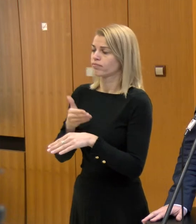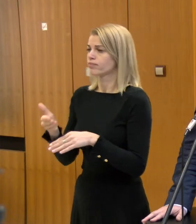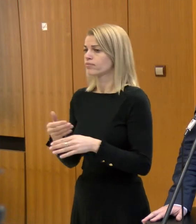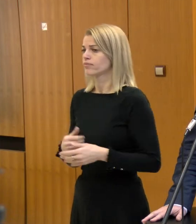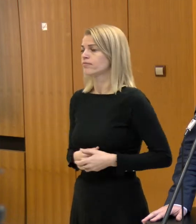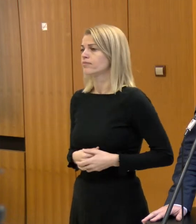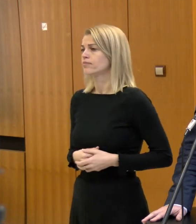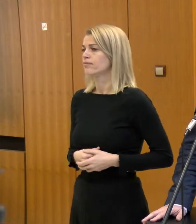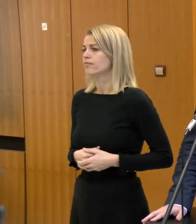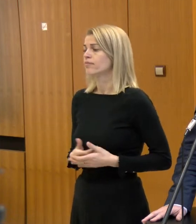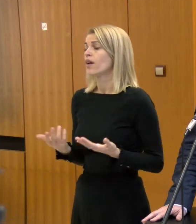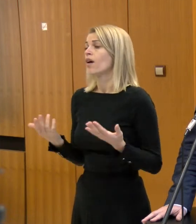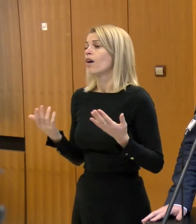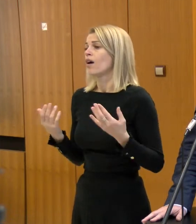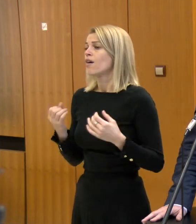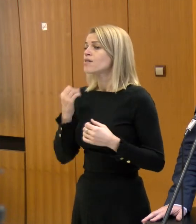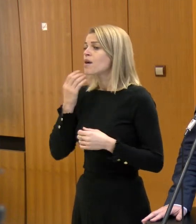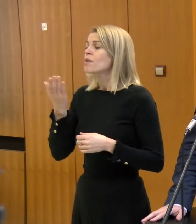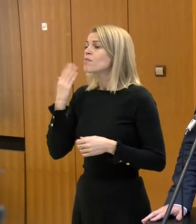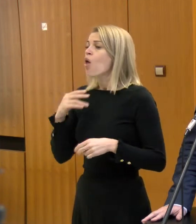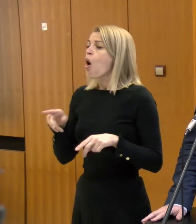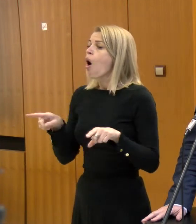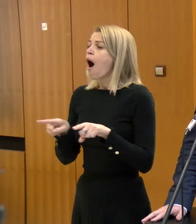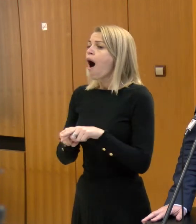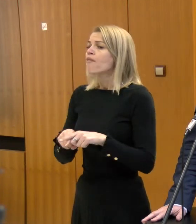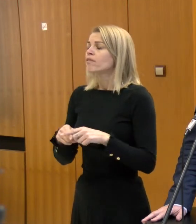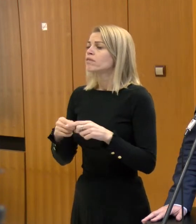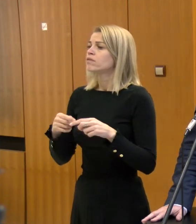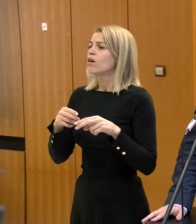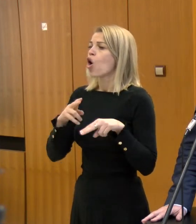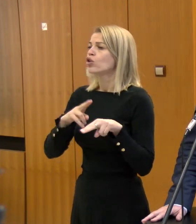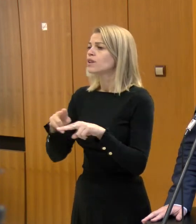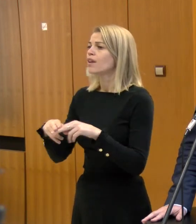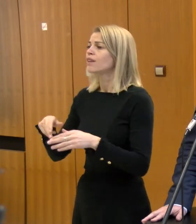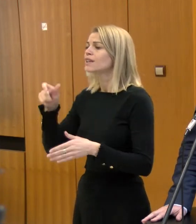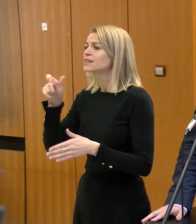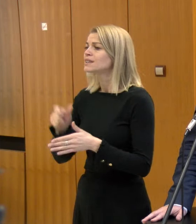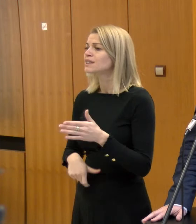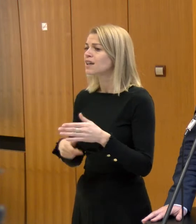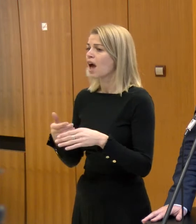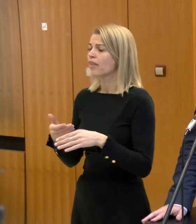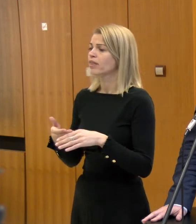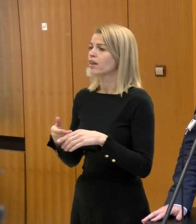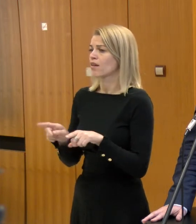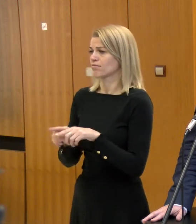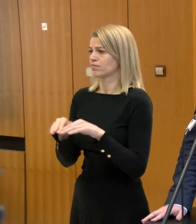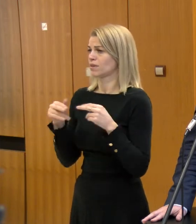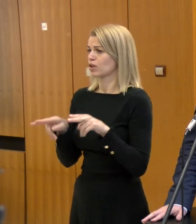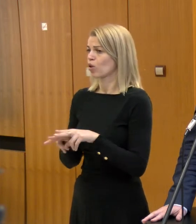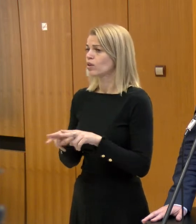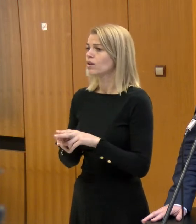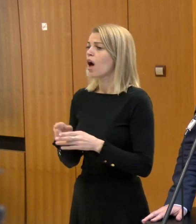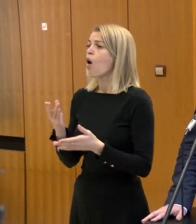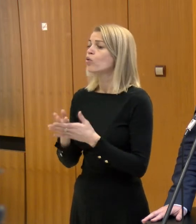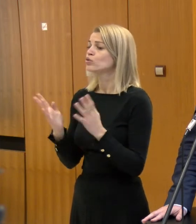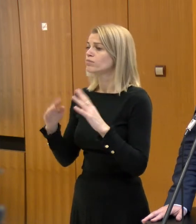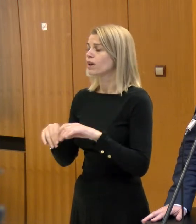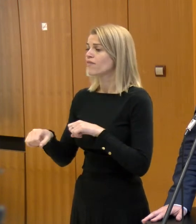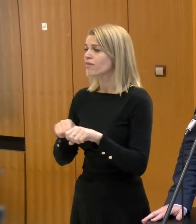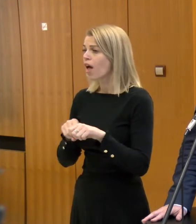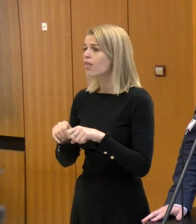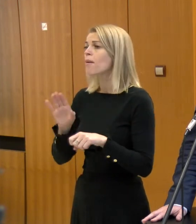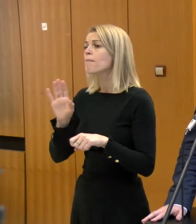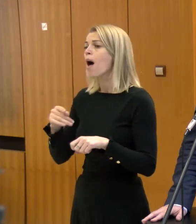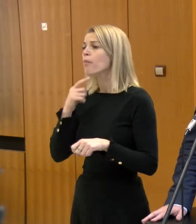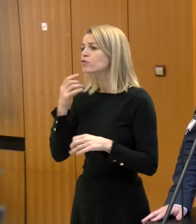Kiež by tu bolo viacej takých strán, ako je Sme rodina, ktoré povedali úplne jasne od pádu vlády, že čo budú robiť a presne do bodky sme